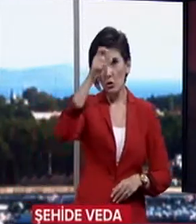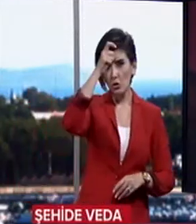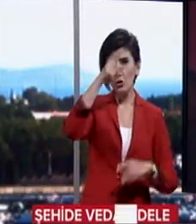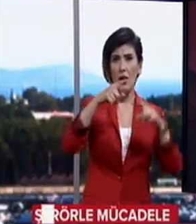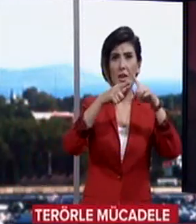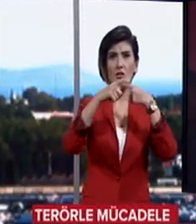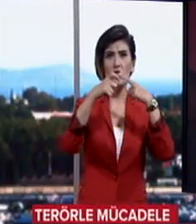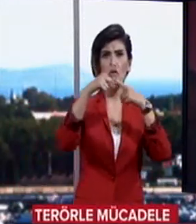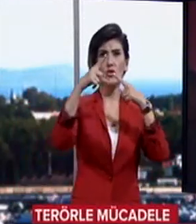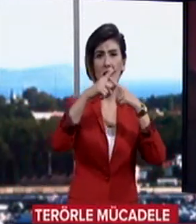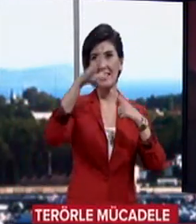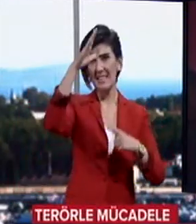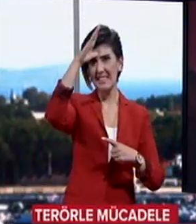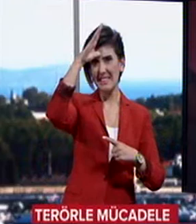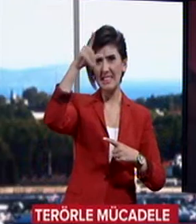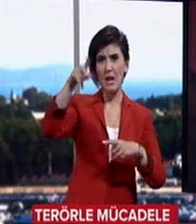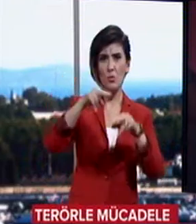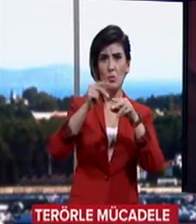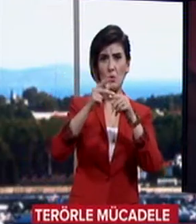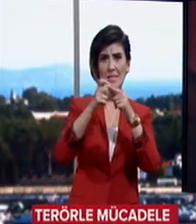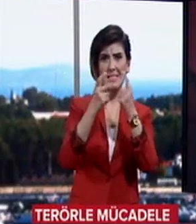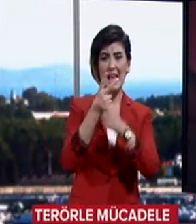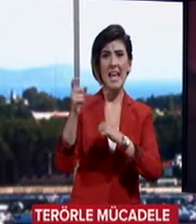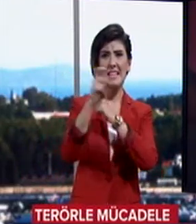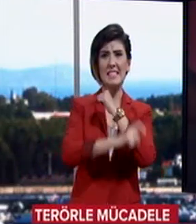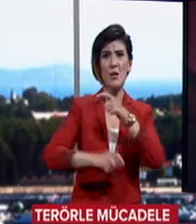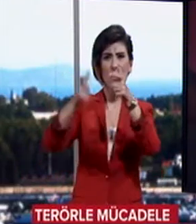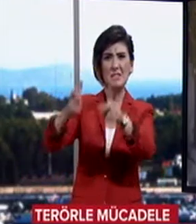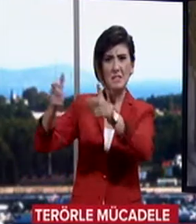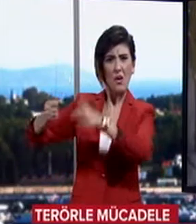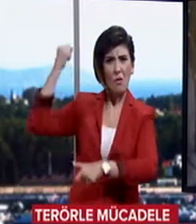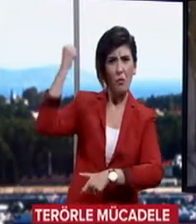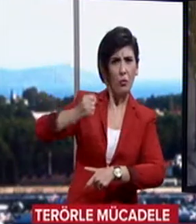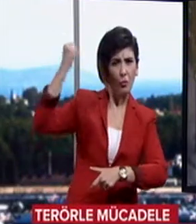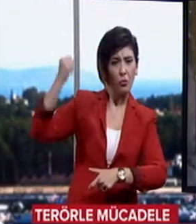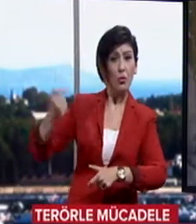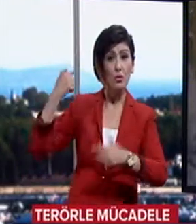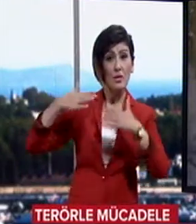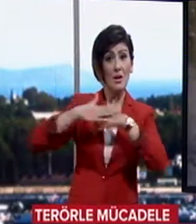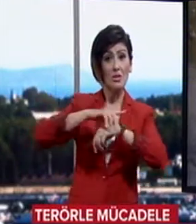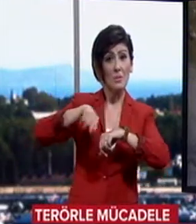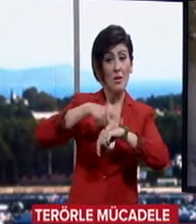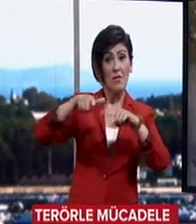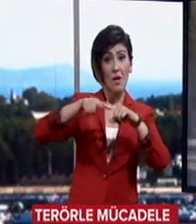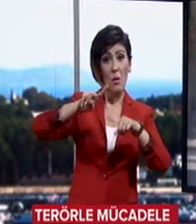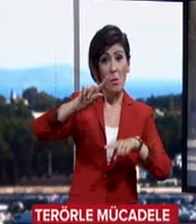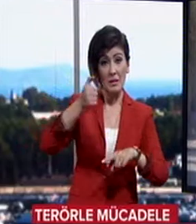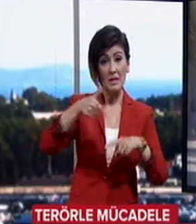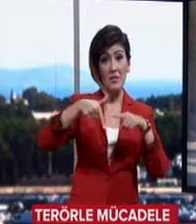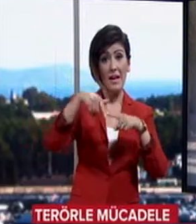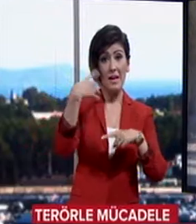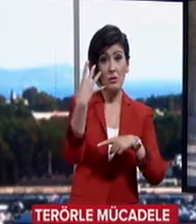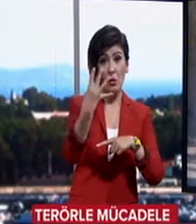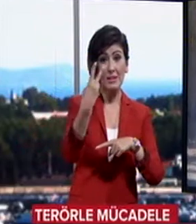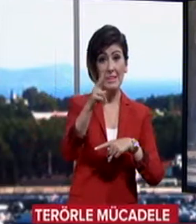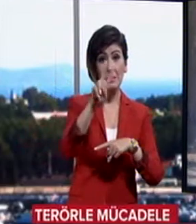Türk jetleri Irak'ın kuzeyindeki terör yuvalarını vurdu. Dün akşam saatlerinde F-16 ve F-4